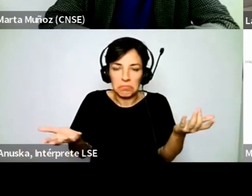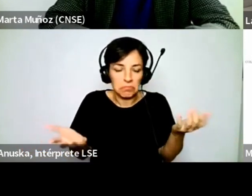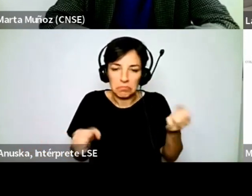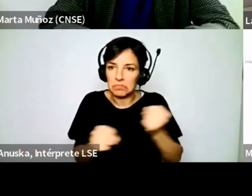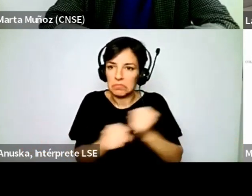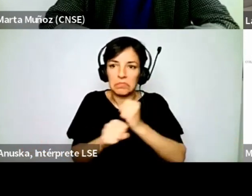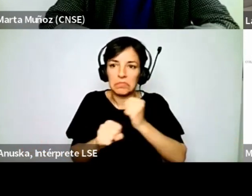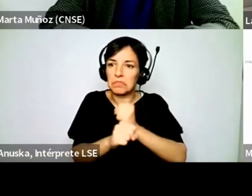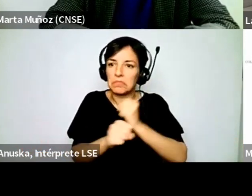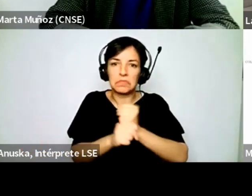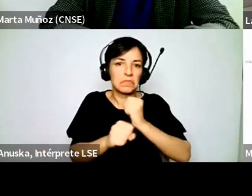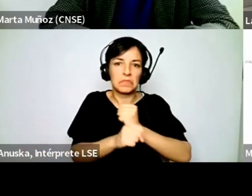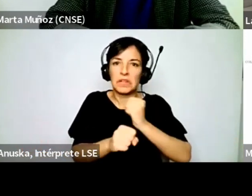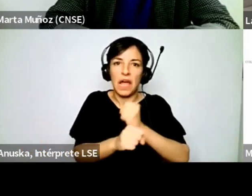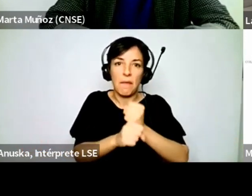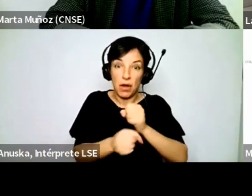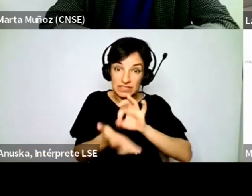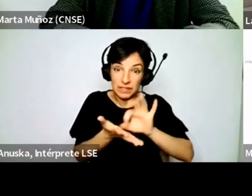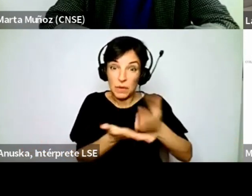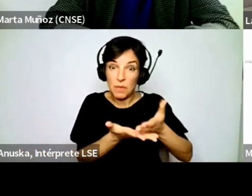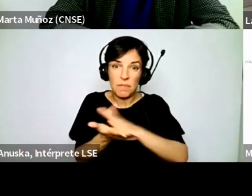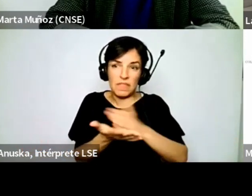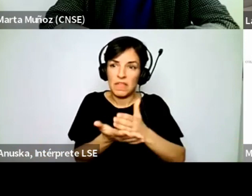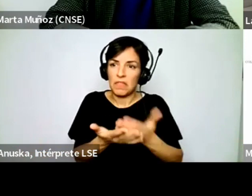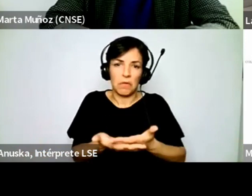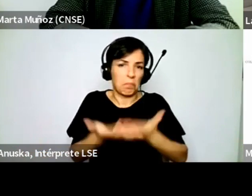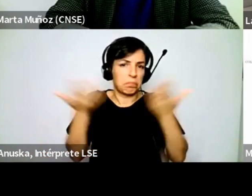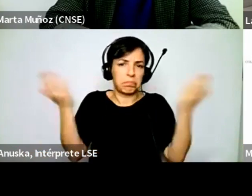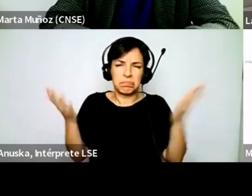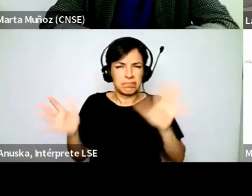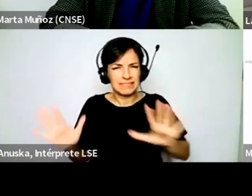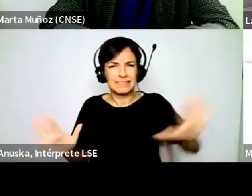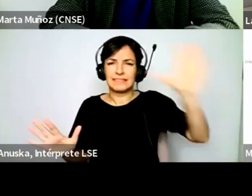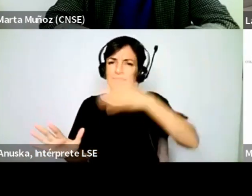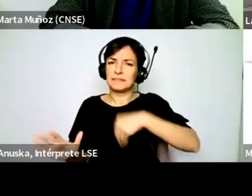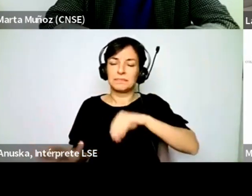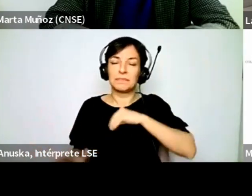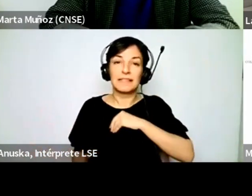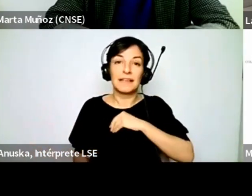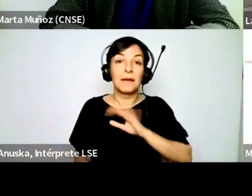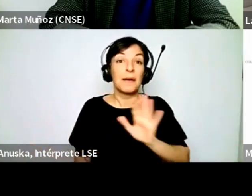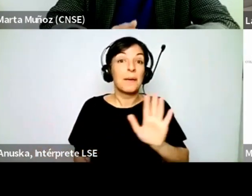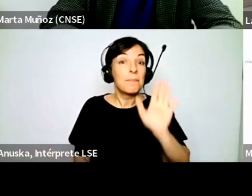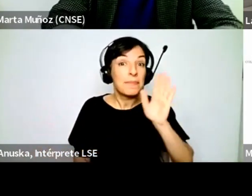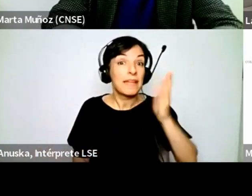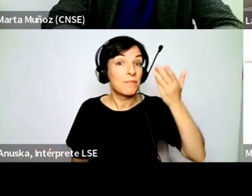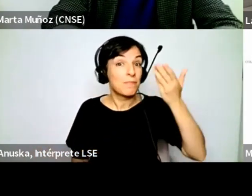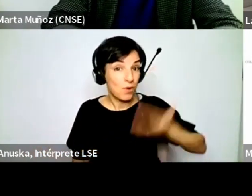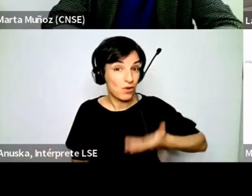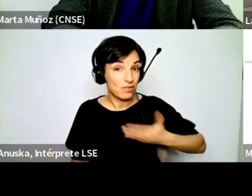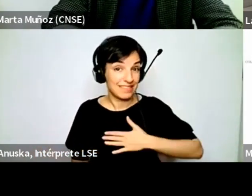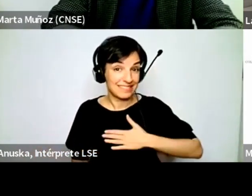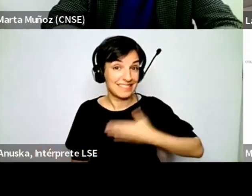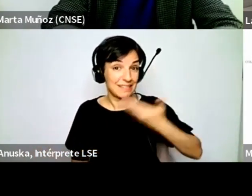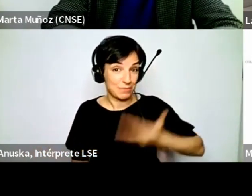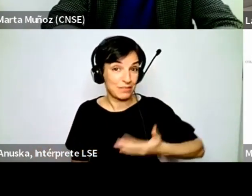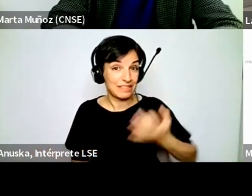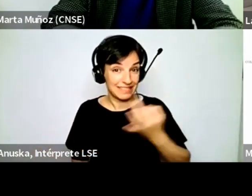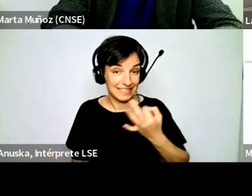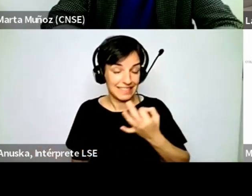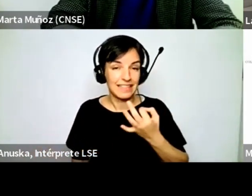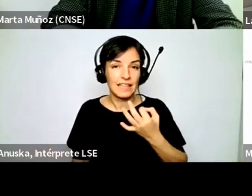nivel en este tipo de servicios en todo el territorio. Pero muy importante para nosotros no es